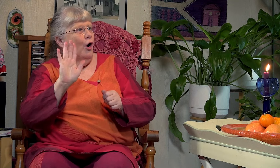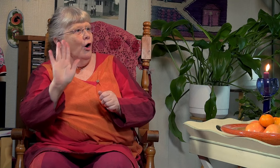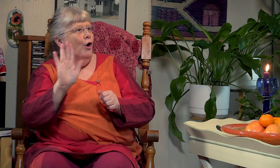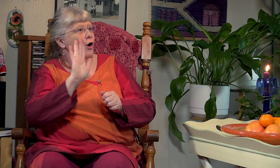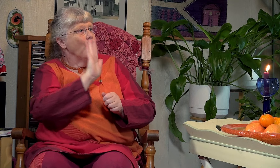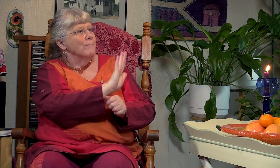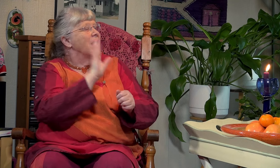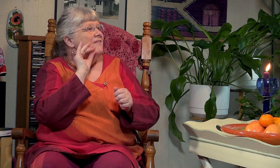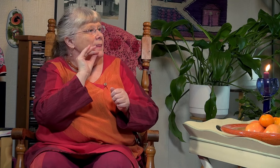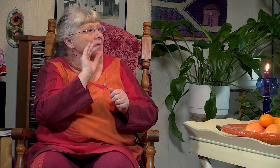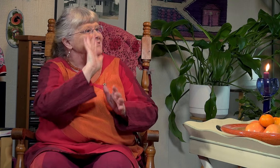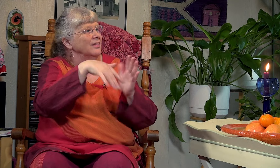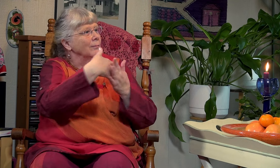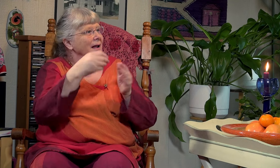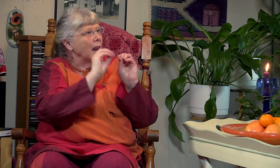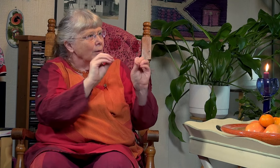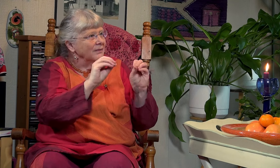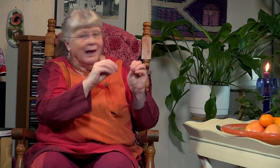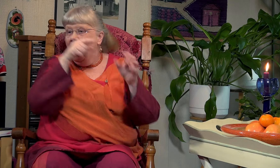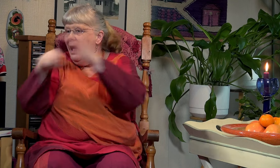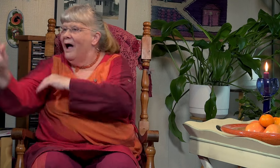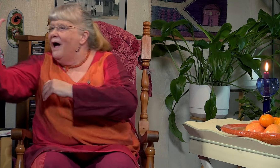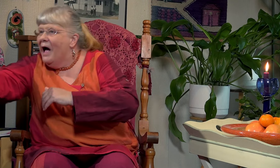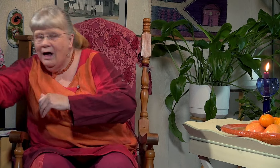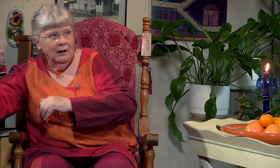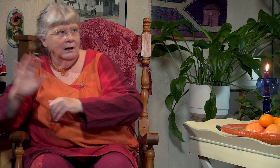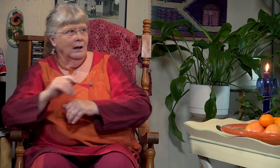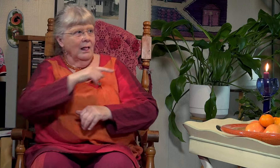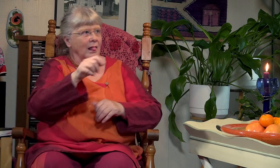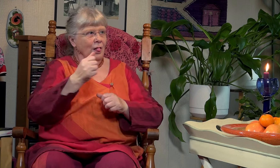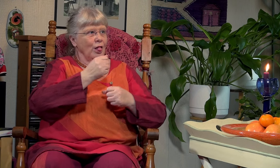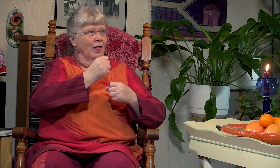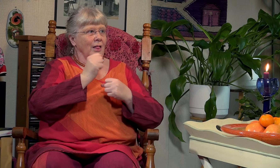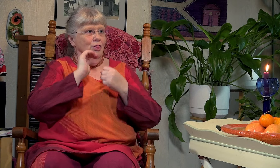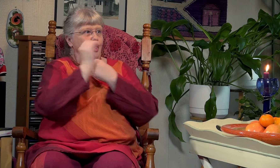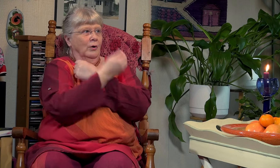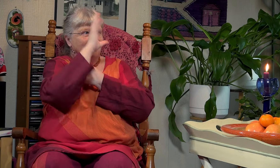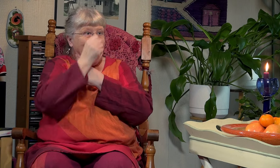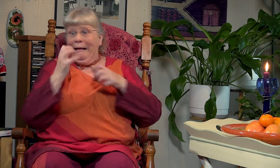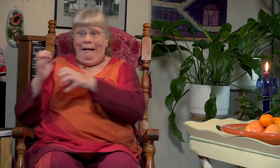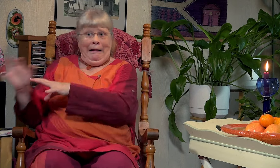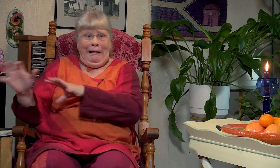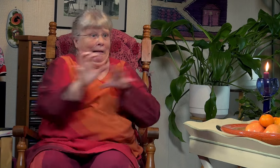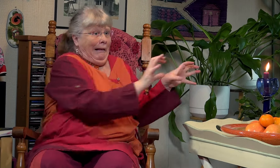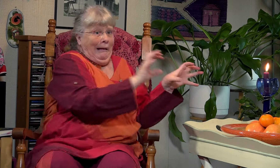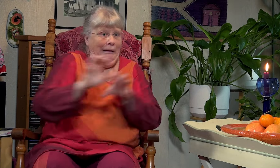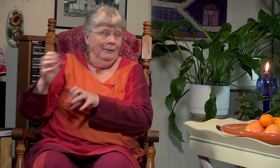häntä tapaamaan ja kättelemään. Ja sitten hän tapasi vanhan viittomakielen opettajansa ja hän halusi häntä mennä